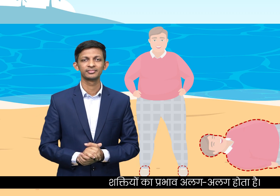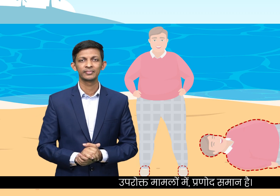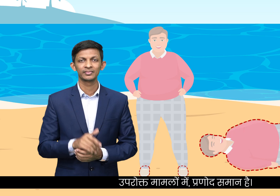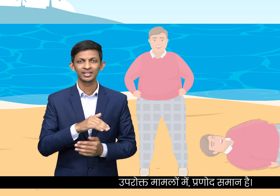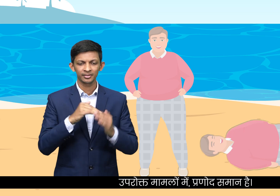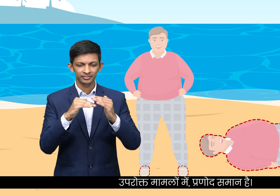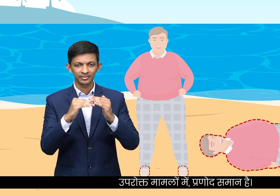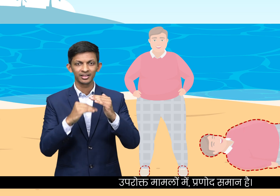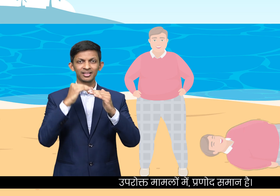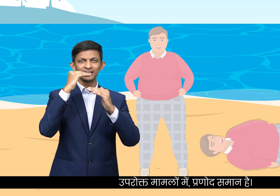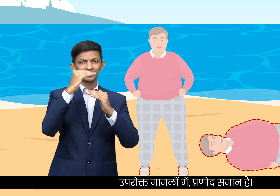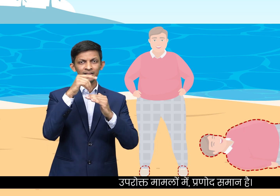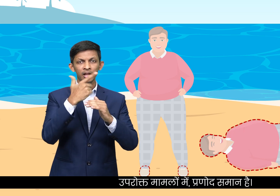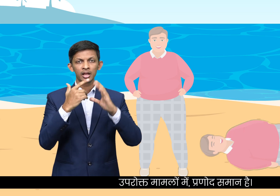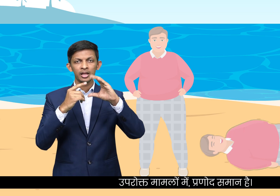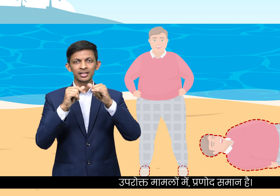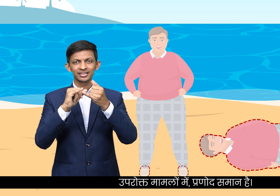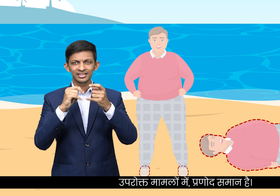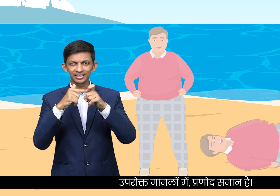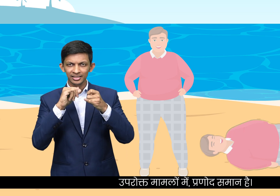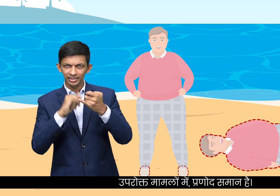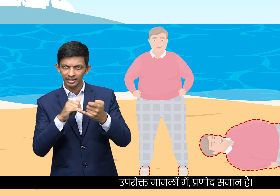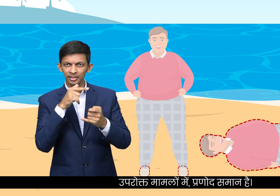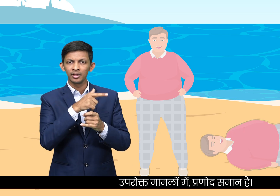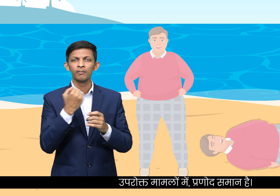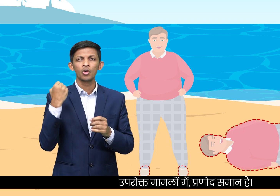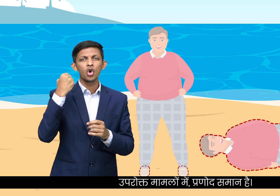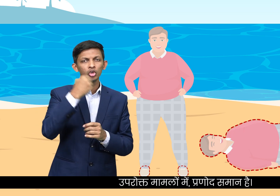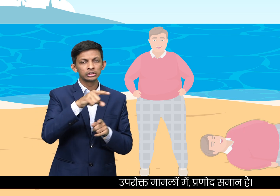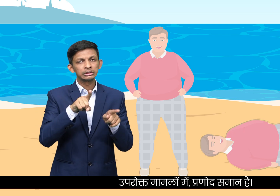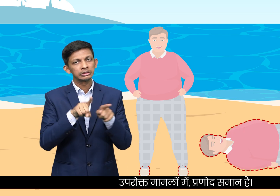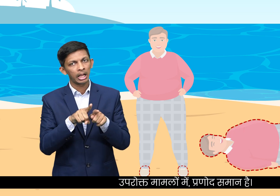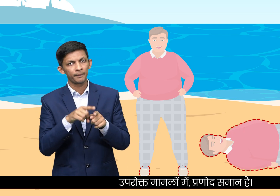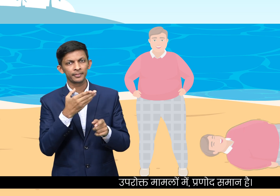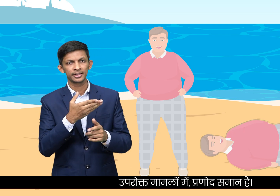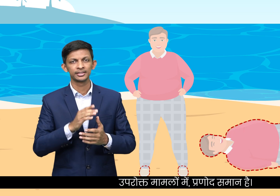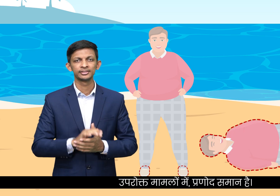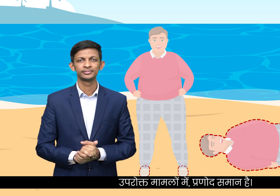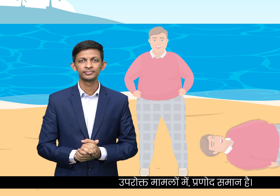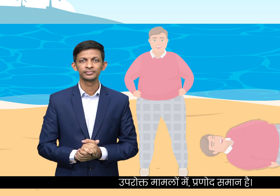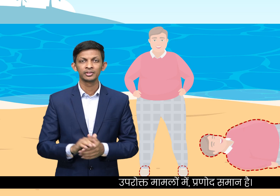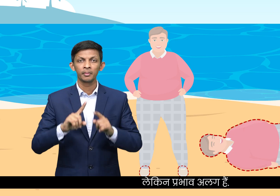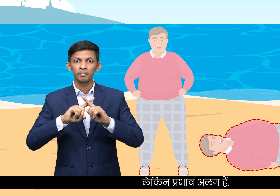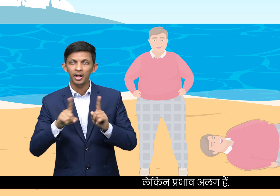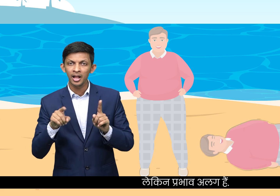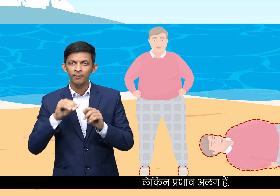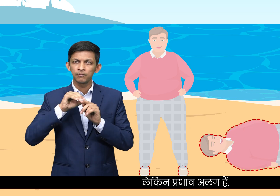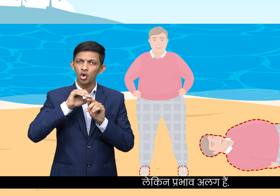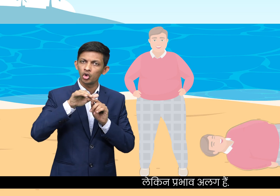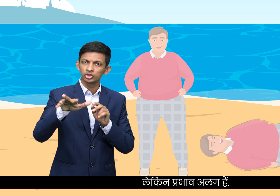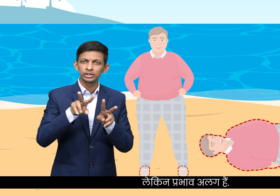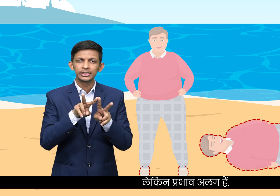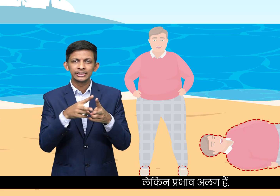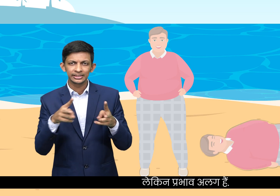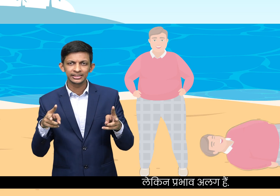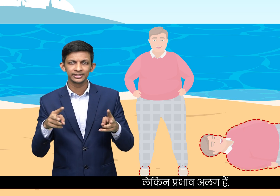है। उपरोक्त मामलों में प्रणोद समान है, लेकिन